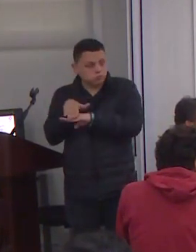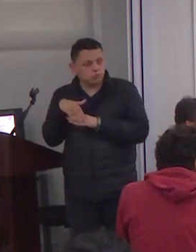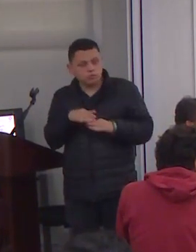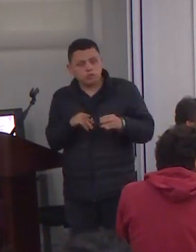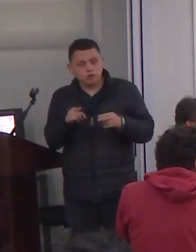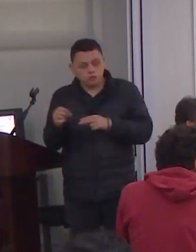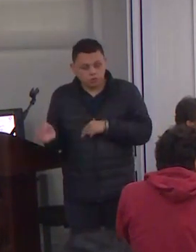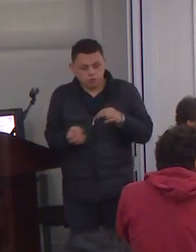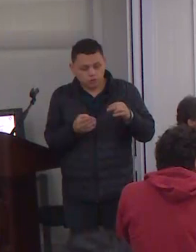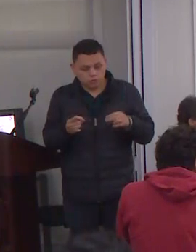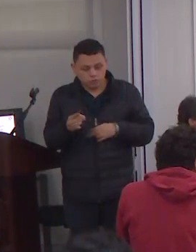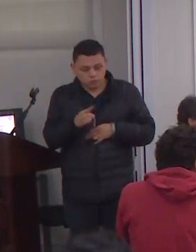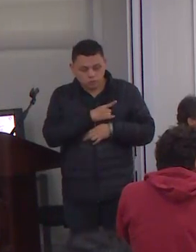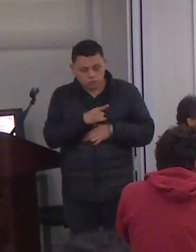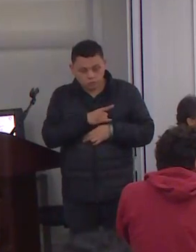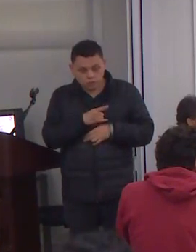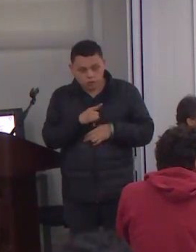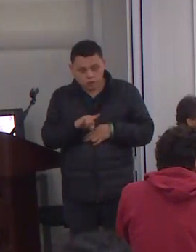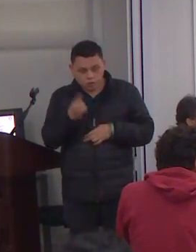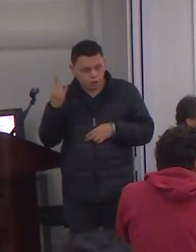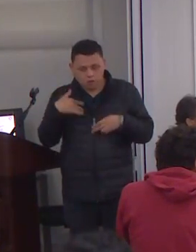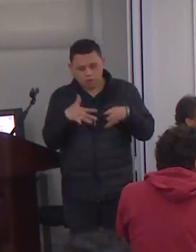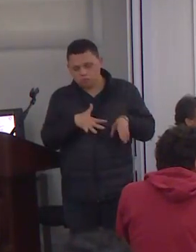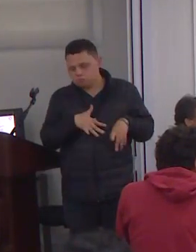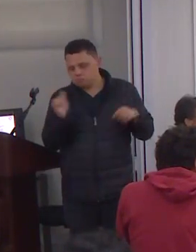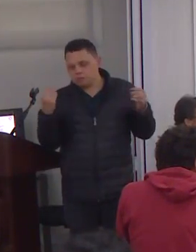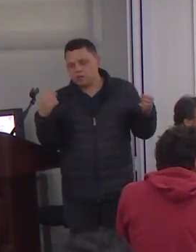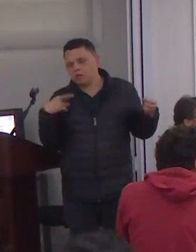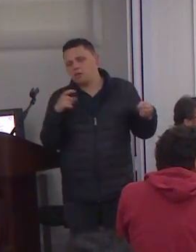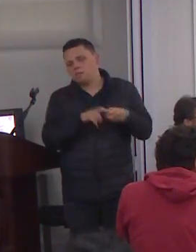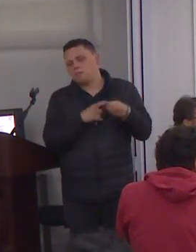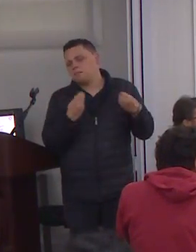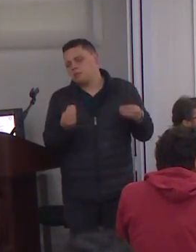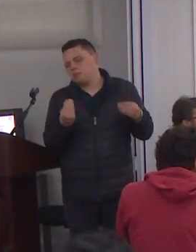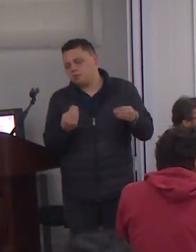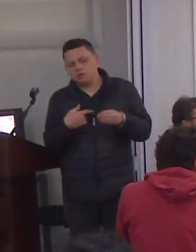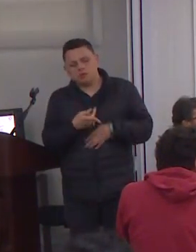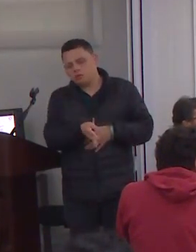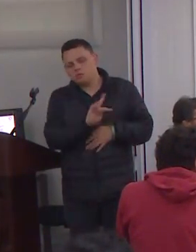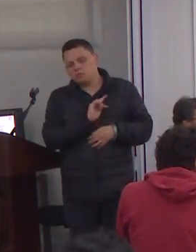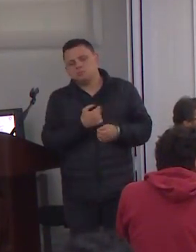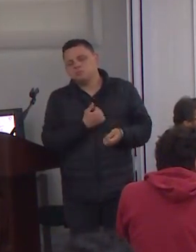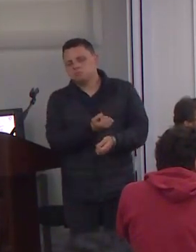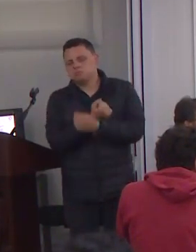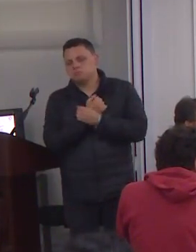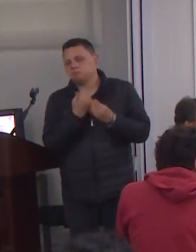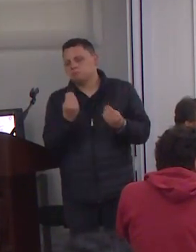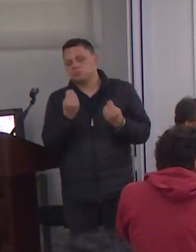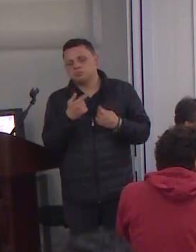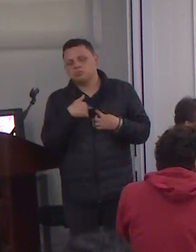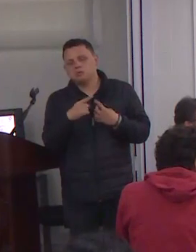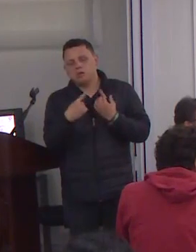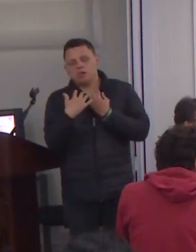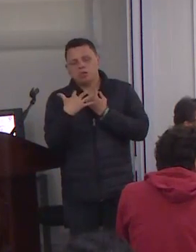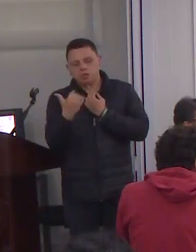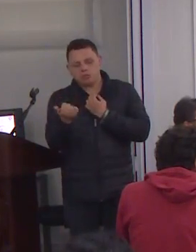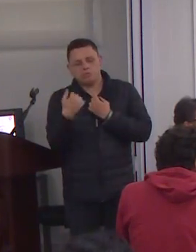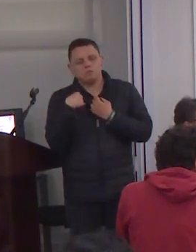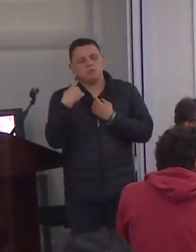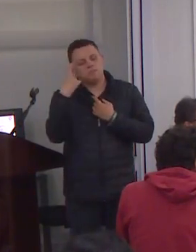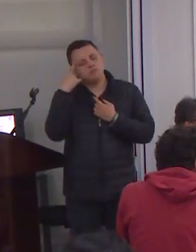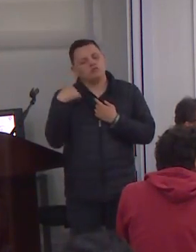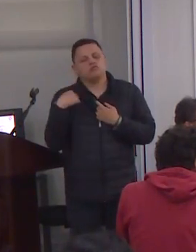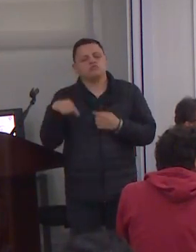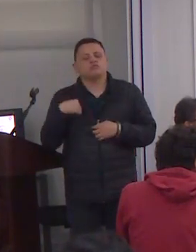no vuelven a estudiar o sea yo no vuelvo ¿para qué vuelvo? si a mí no me quieren si me miran mal si ya estoy